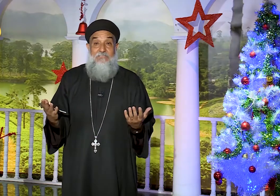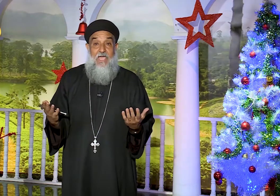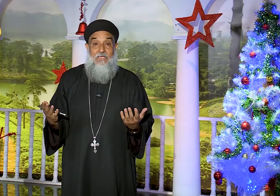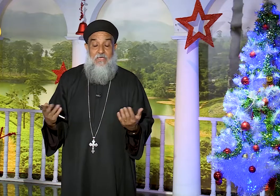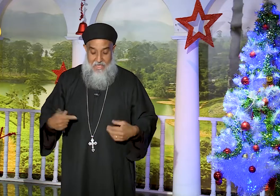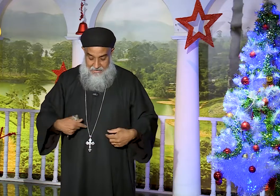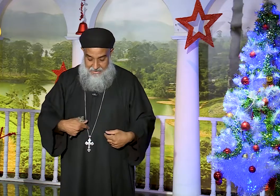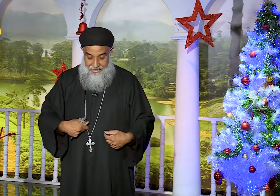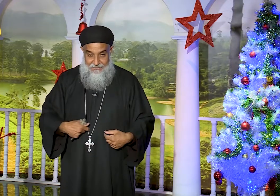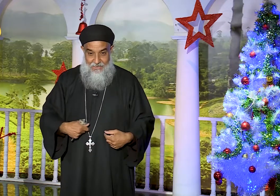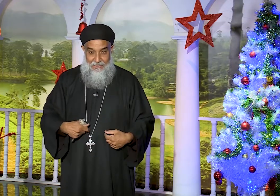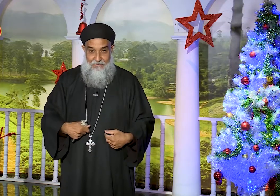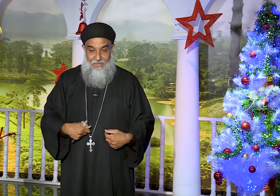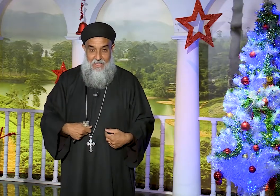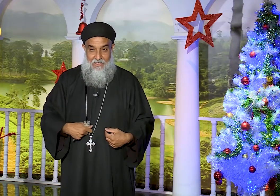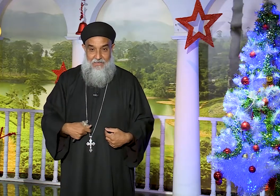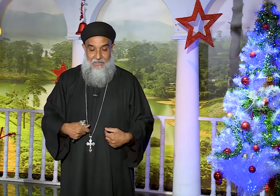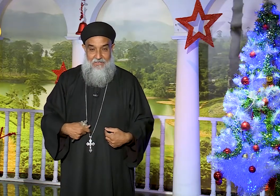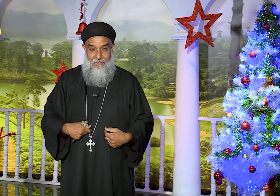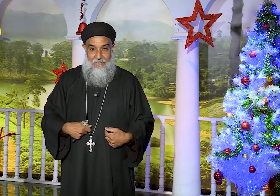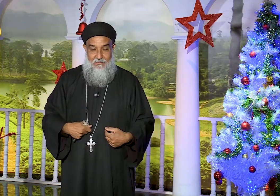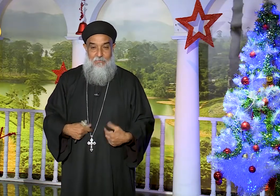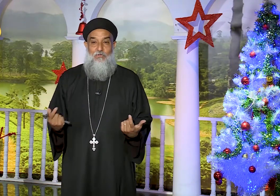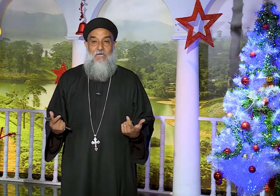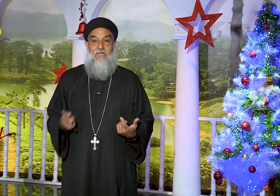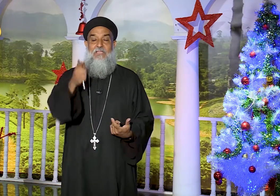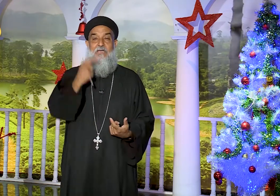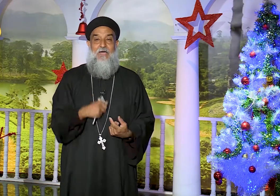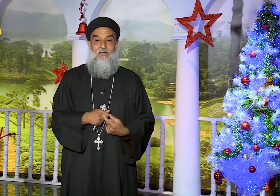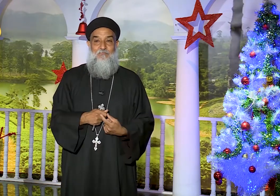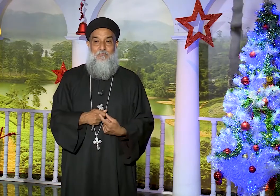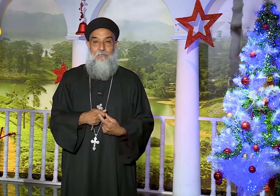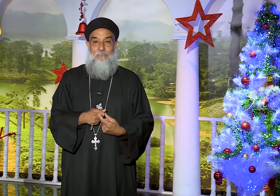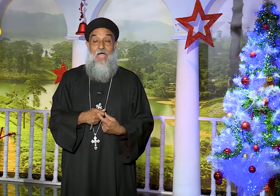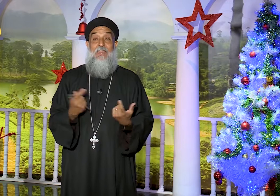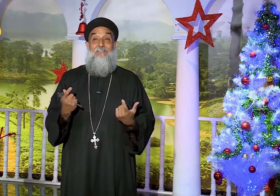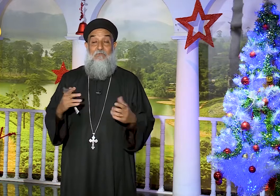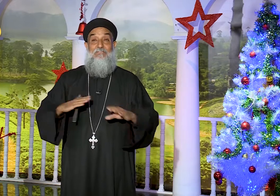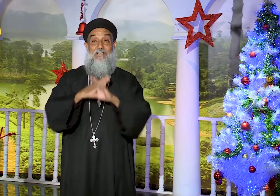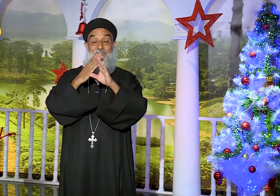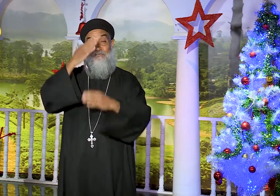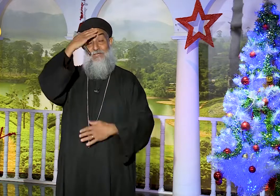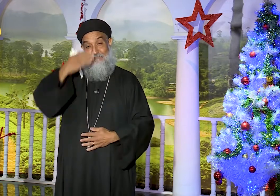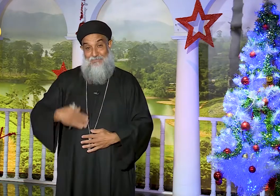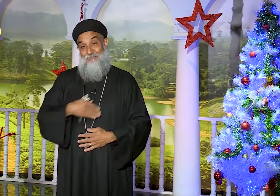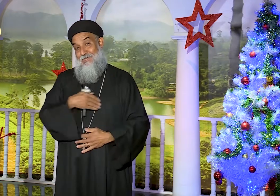ازاي؟ قالت انا حسيت ان في حاجه هنا. طب خد بالك انت بقى، هل انت ما تصحى الصبح ترشم